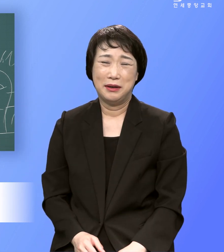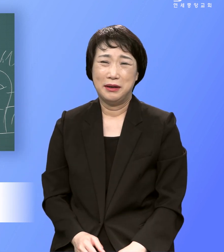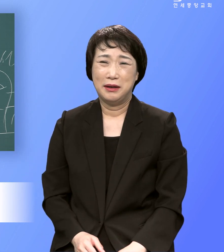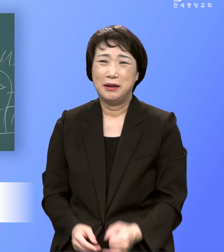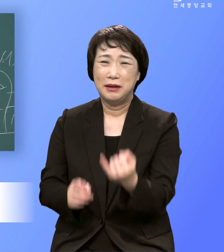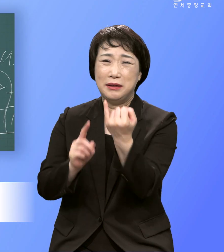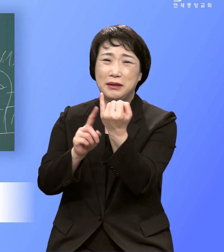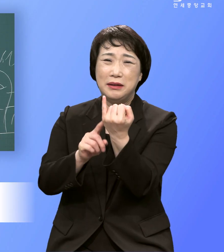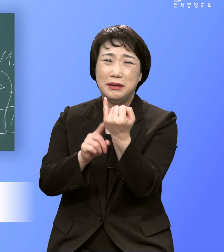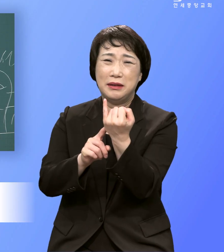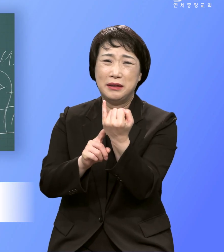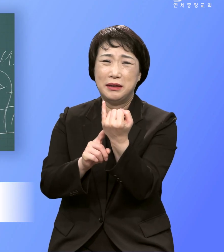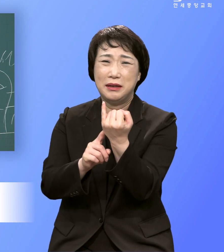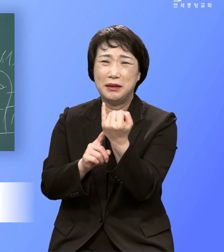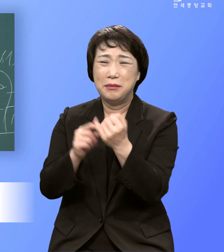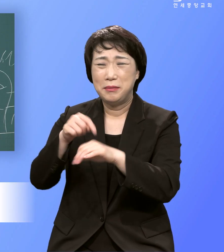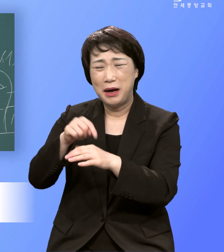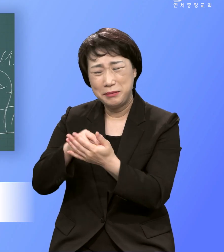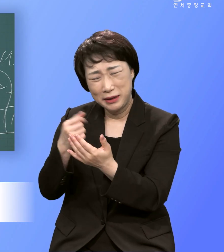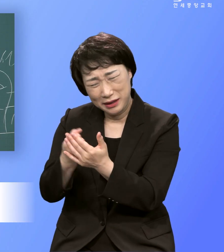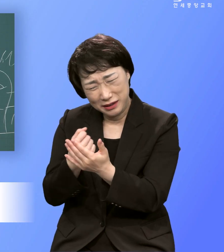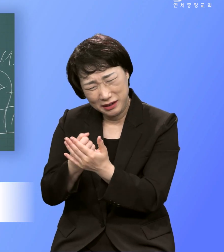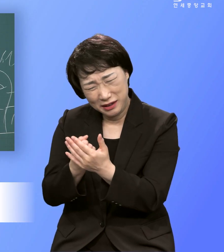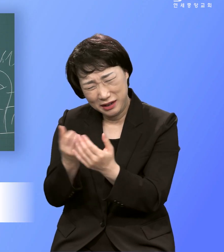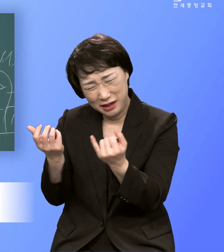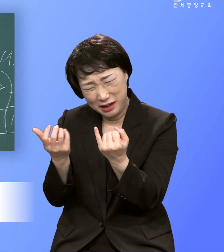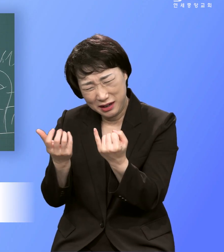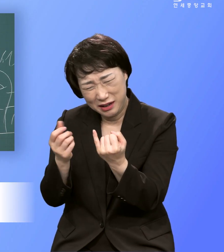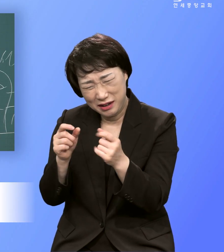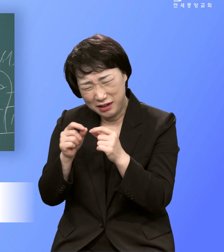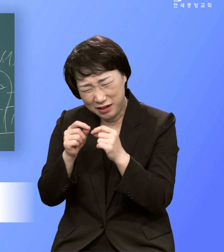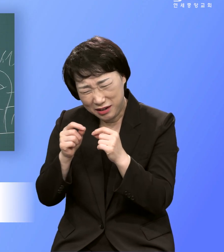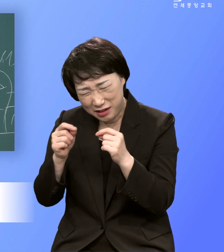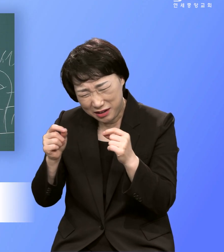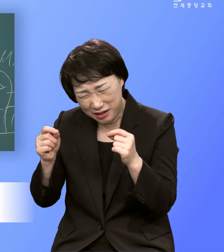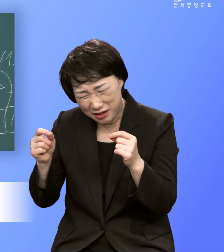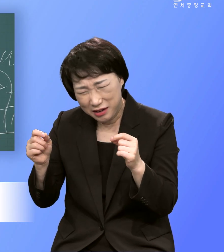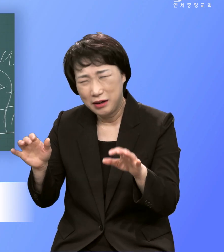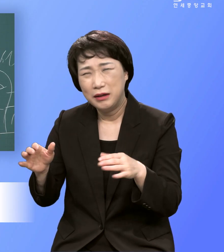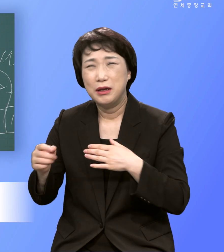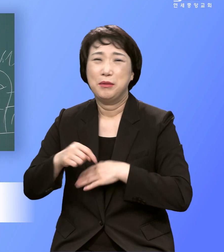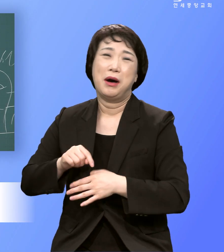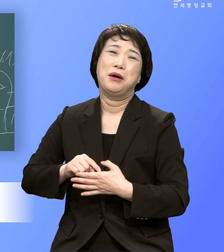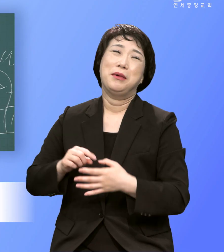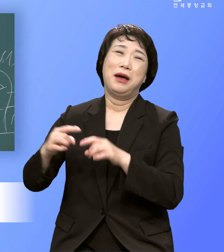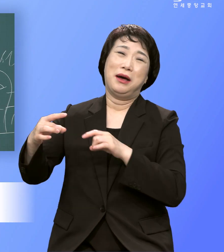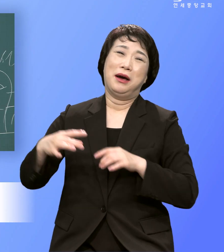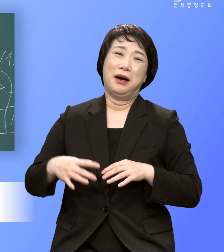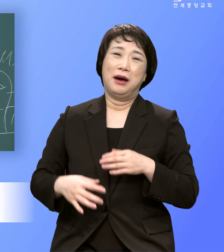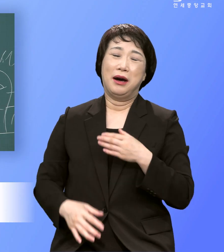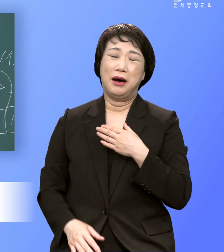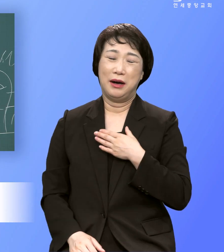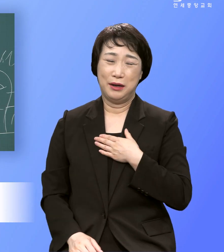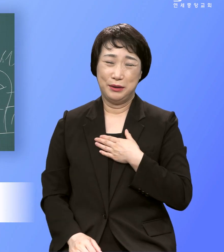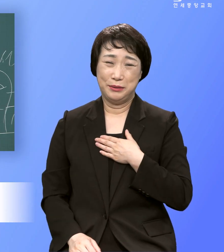해주세요. 그 애절함이 지금 내 가슴을 울리는 거예요.